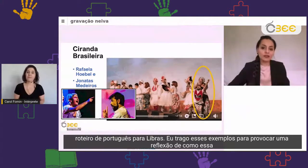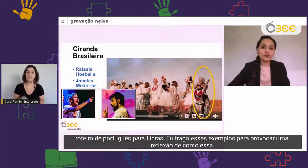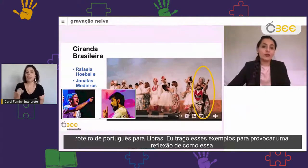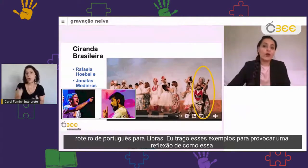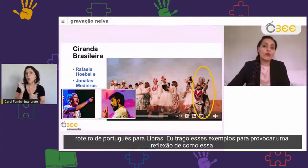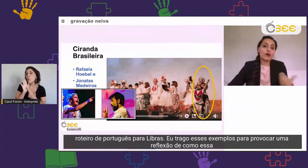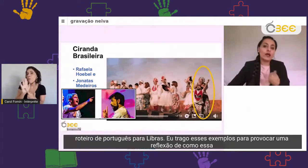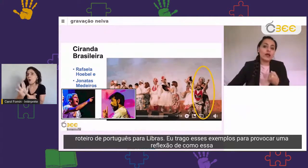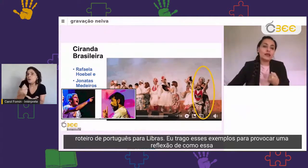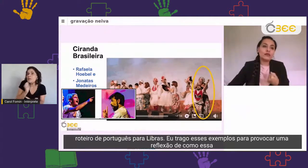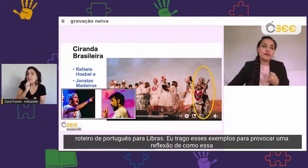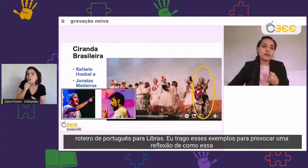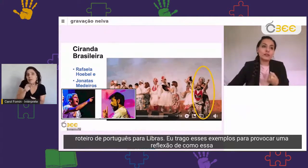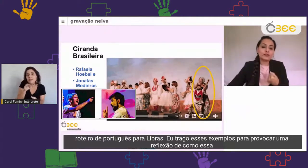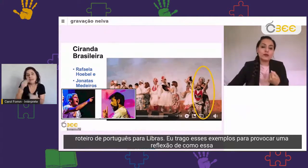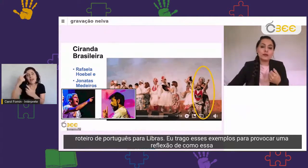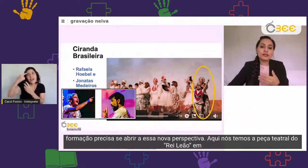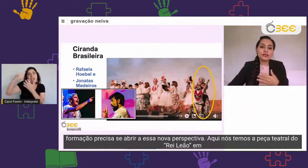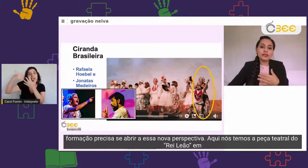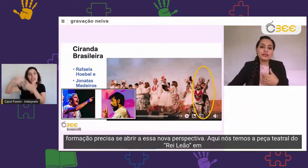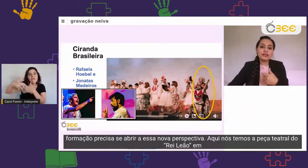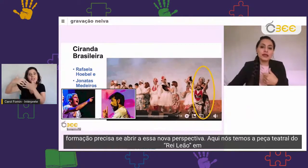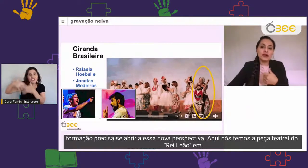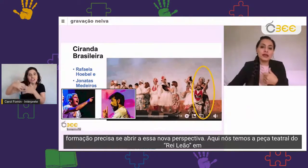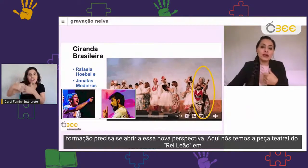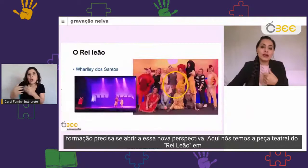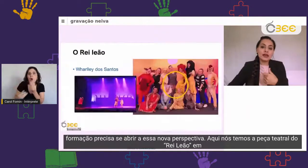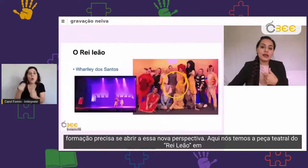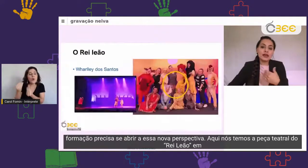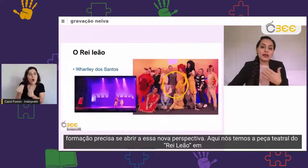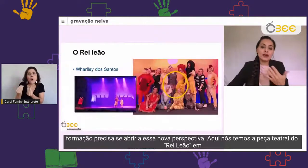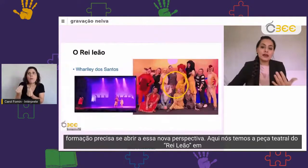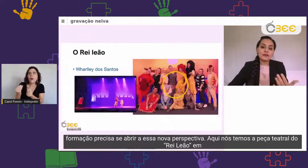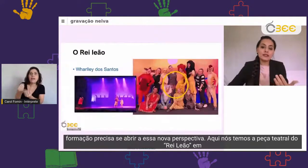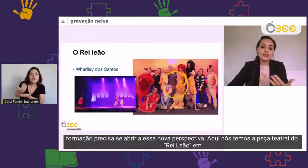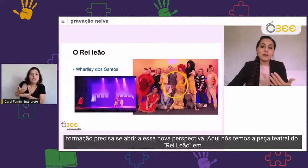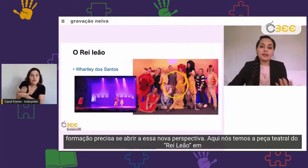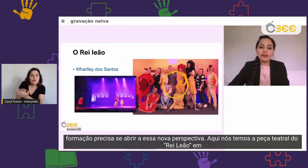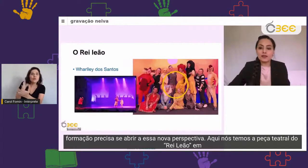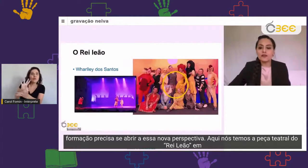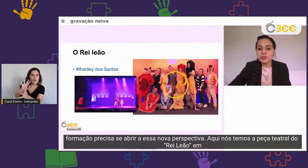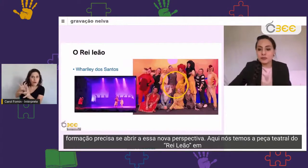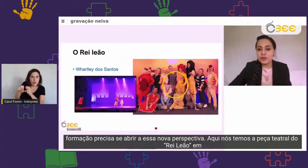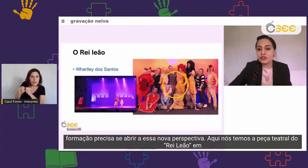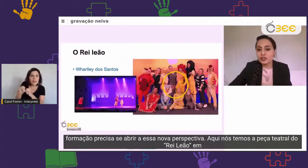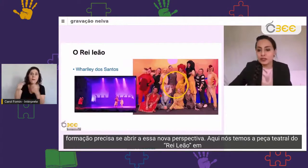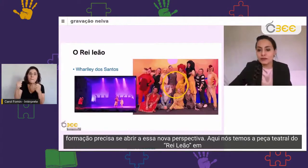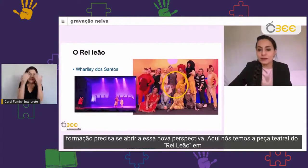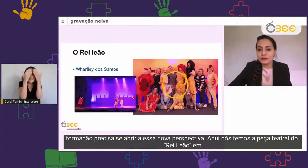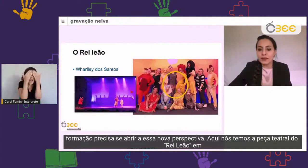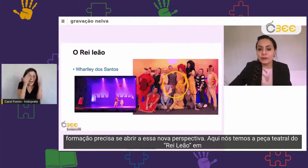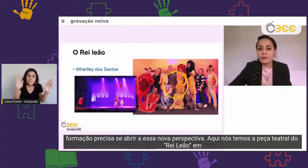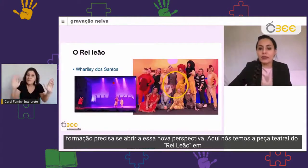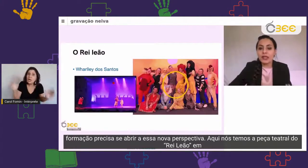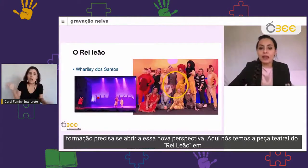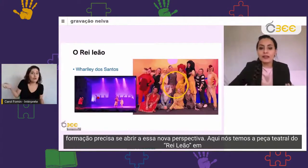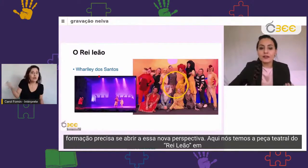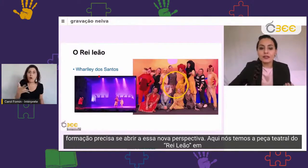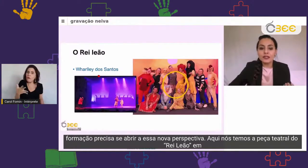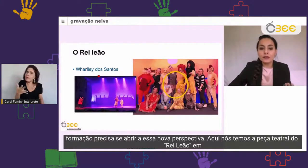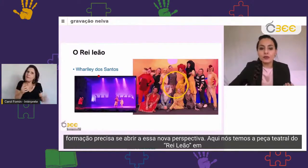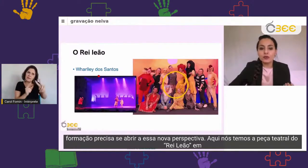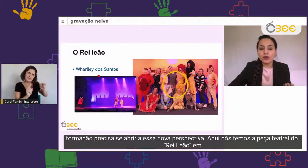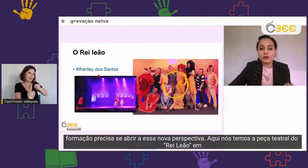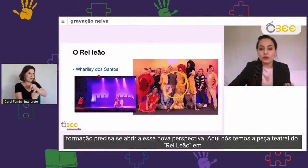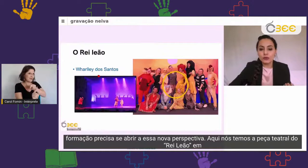uma reflexão de como essa formação precisa se abrir essa nova perspectiva, né?